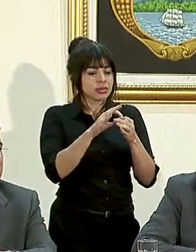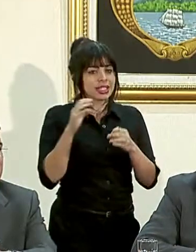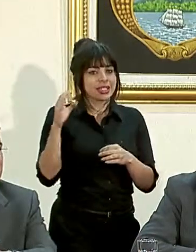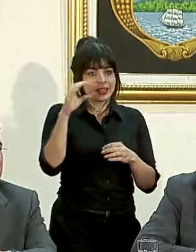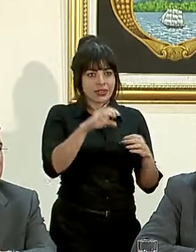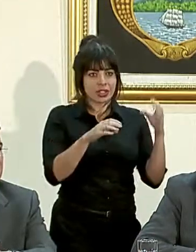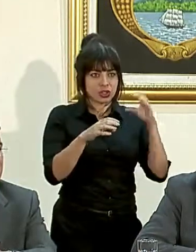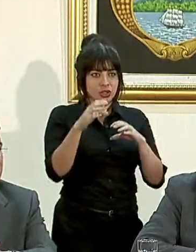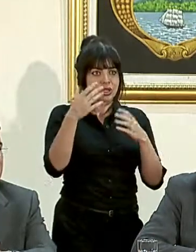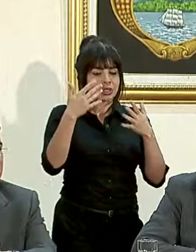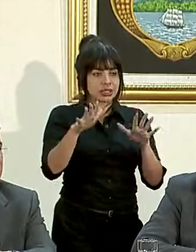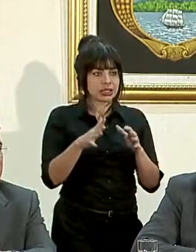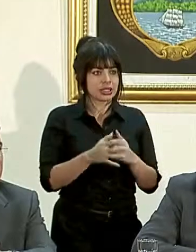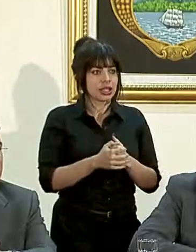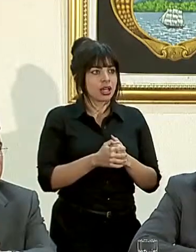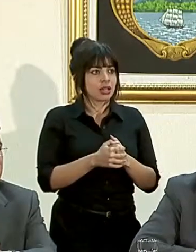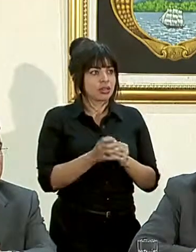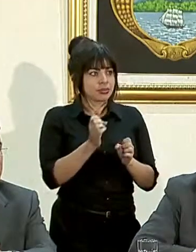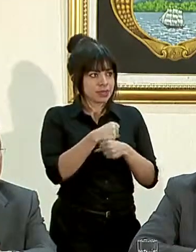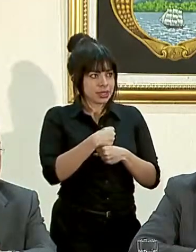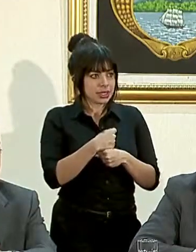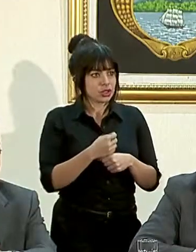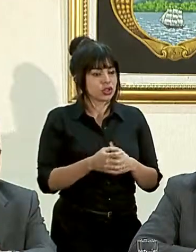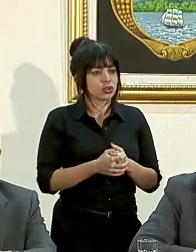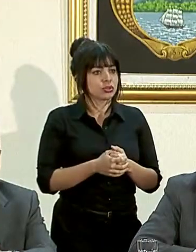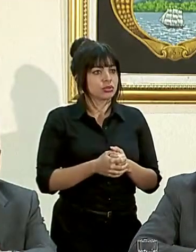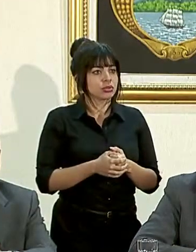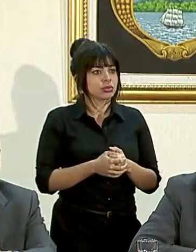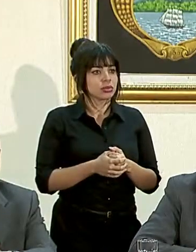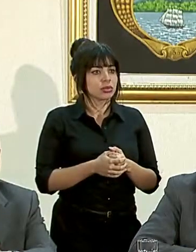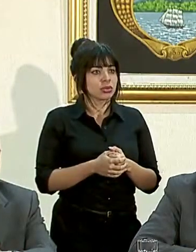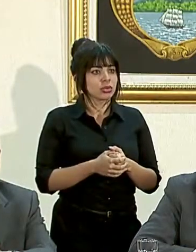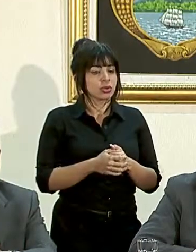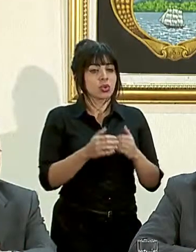inversiones que se han realizado.